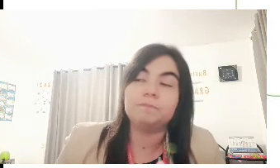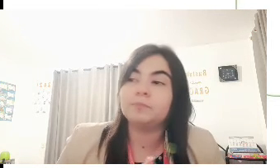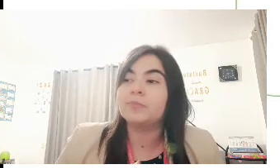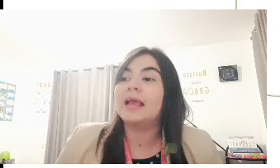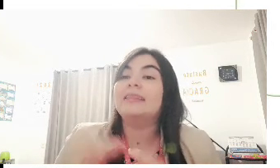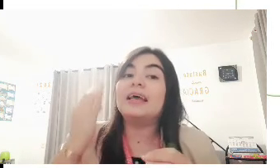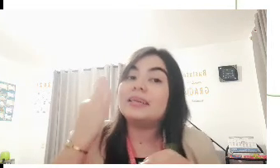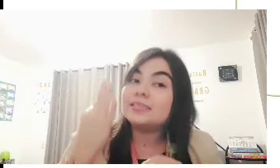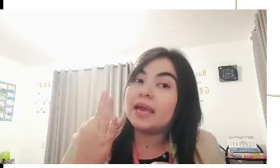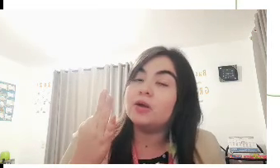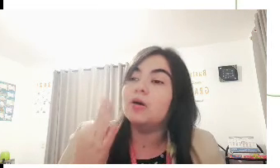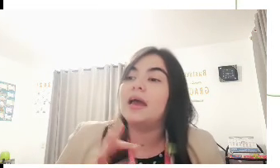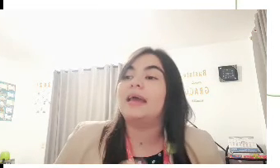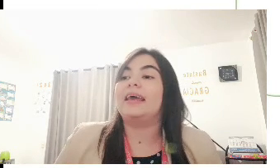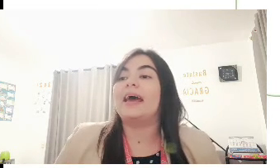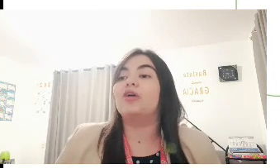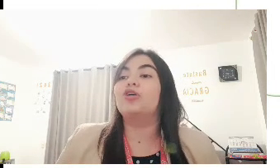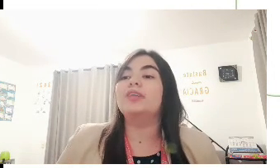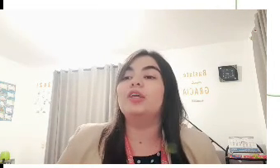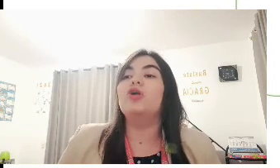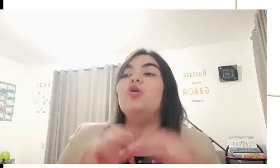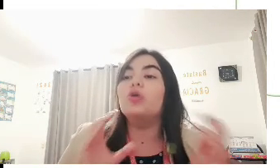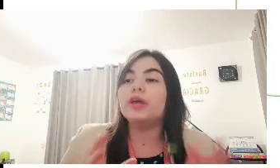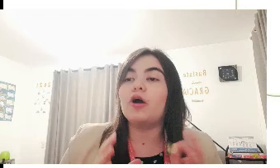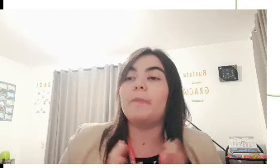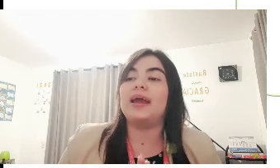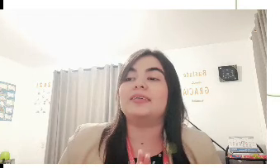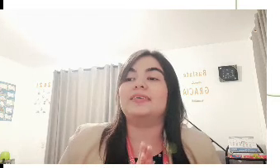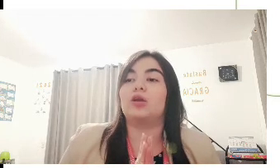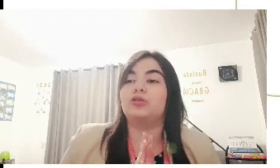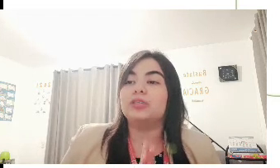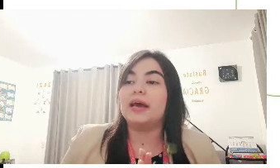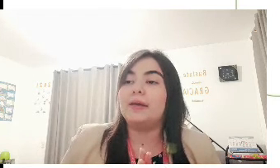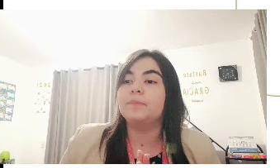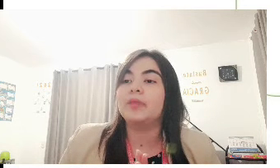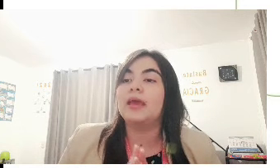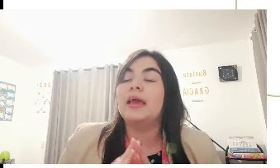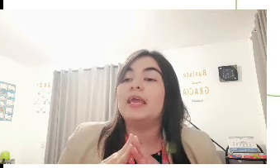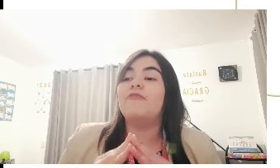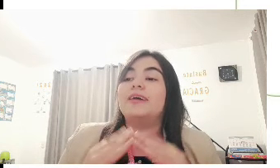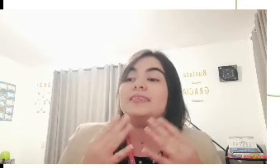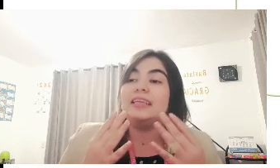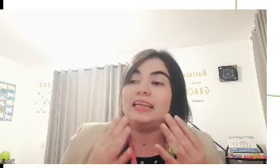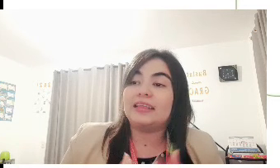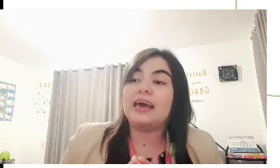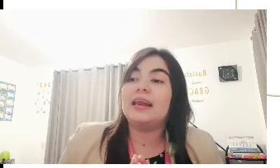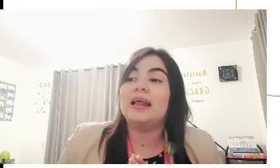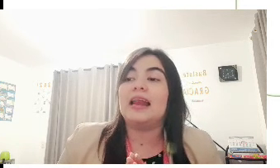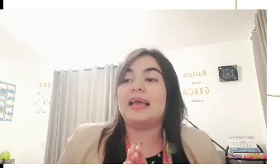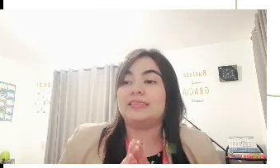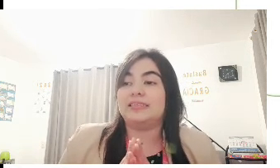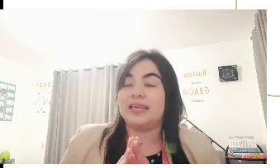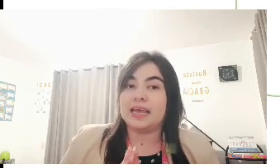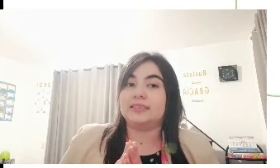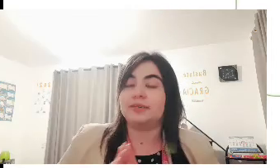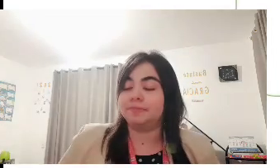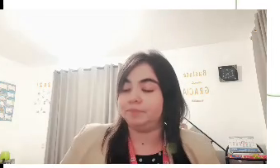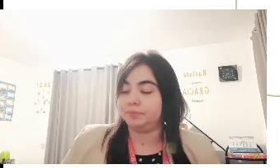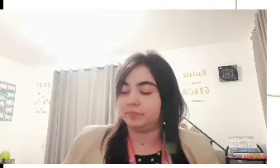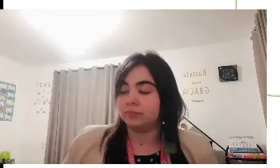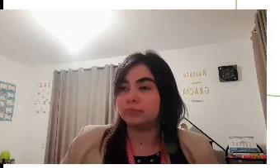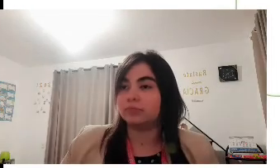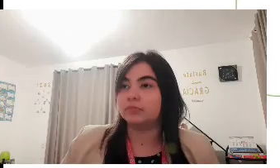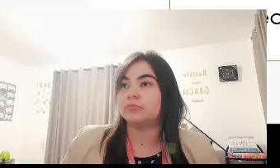cuentos. Tercero, crear contenido lúdico para desarrollar y facilitar la